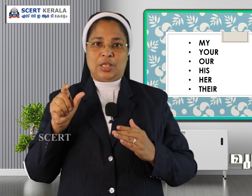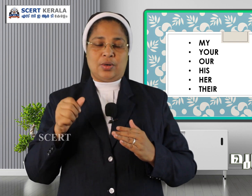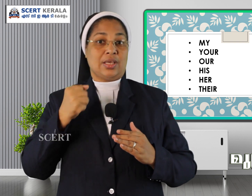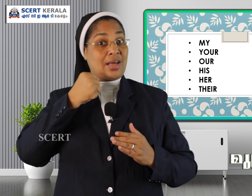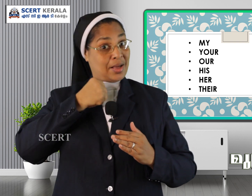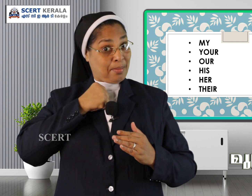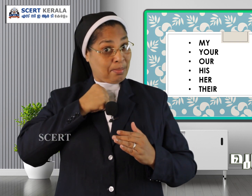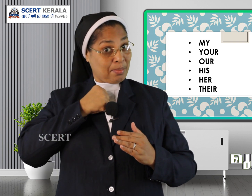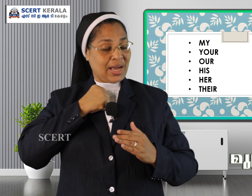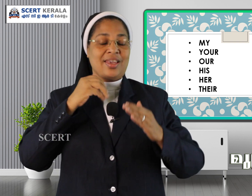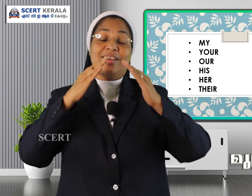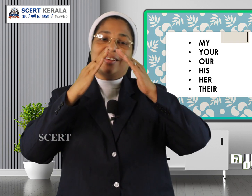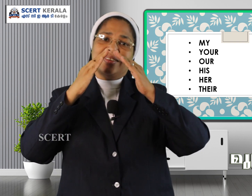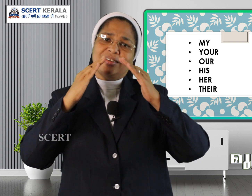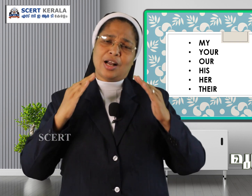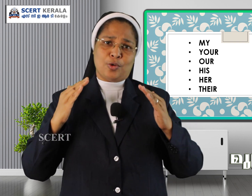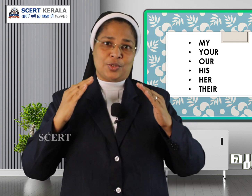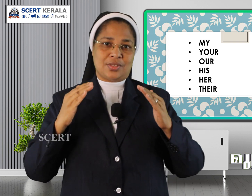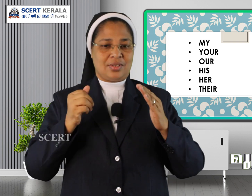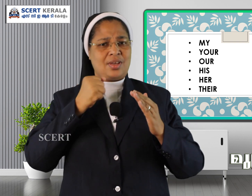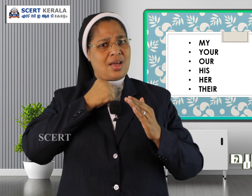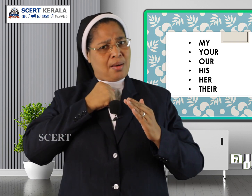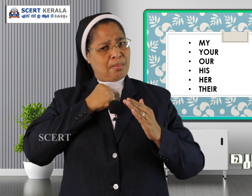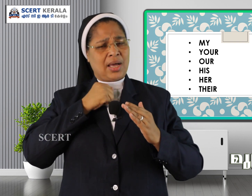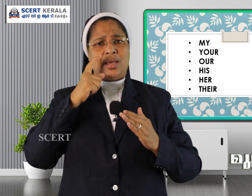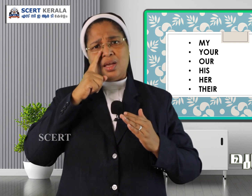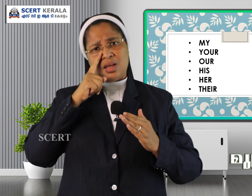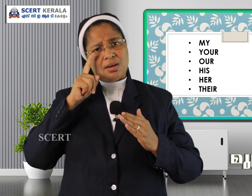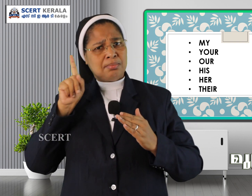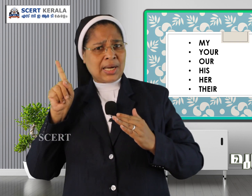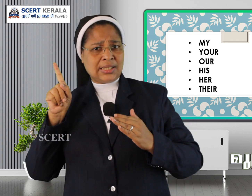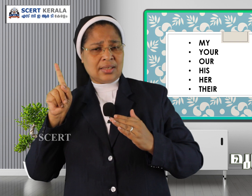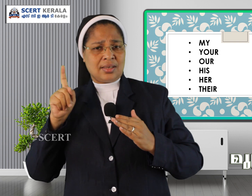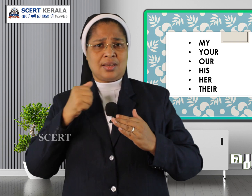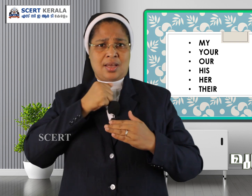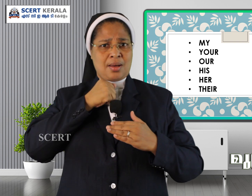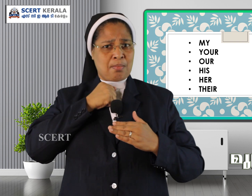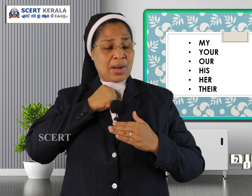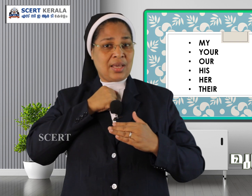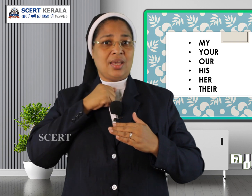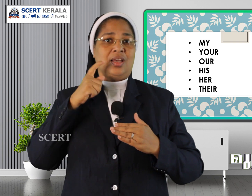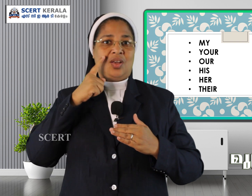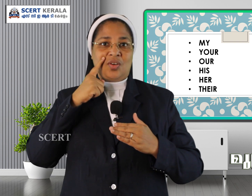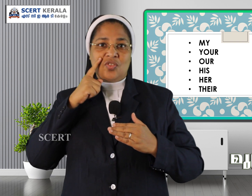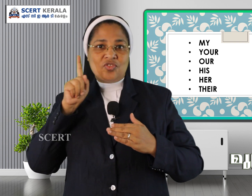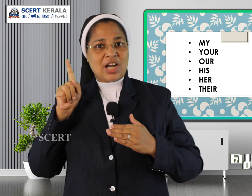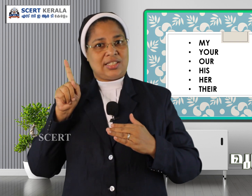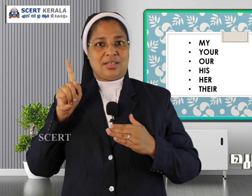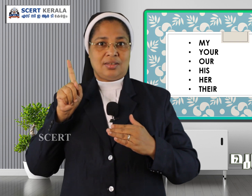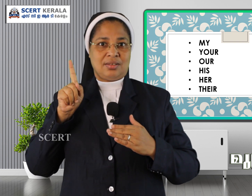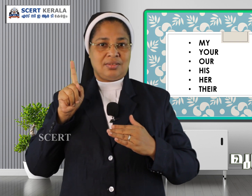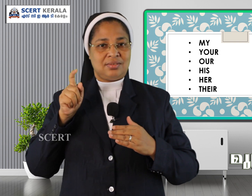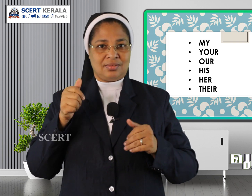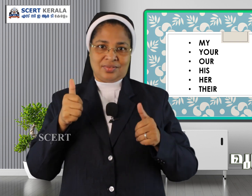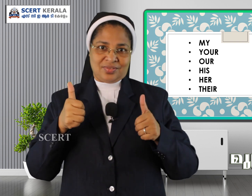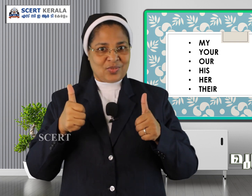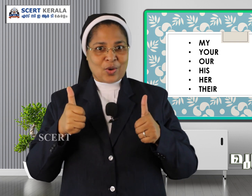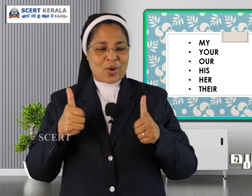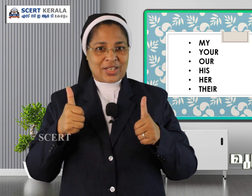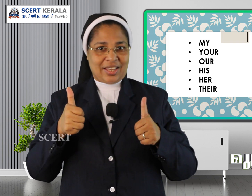എന്നുള്ളത്. മൈ ഹൗസ്, മൈ മദർ, മൈ ഫാദർ. ഓക്കെ,